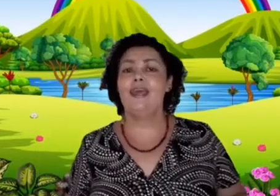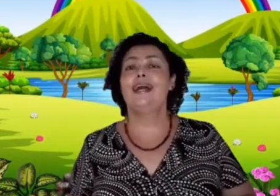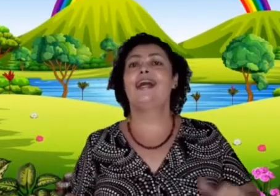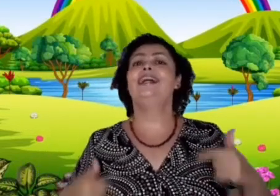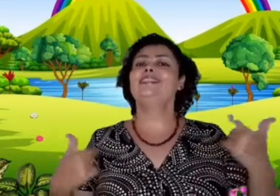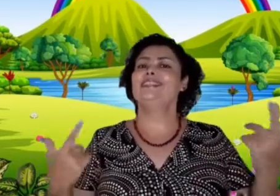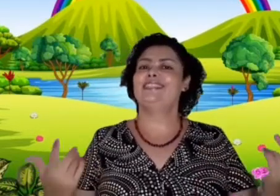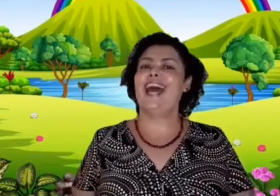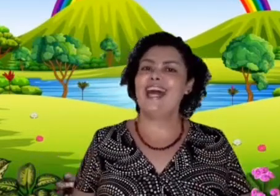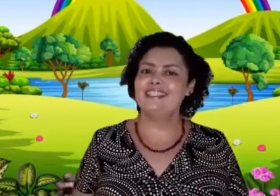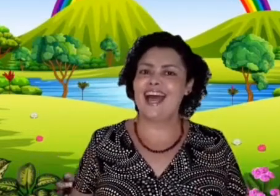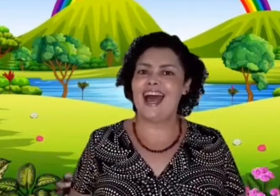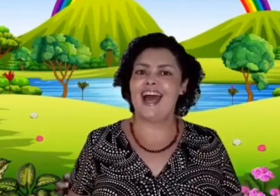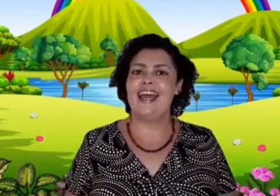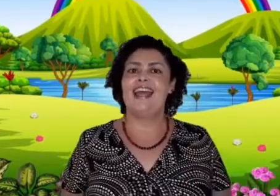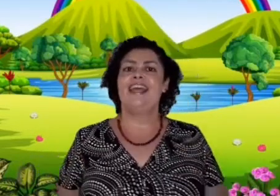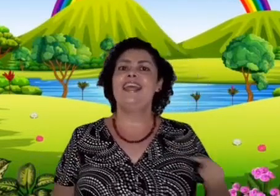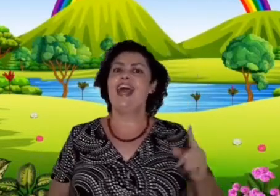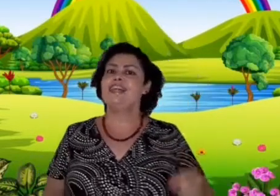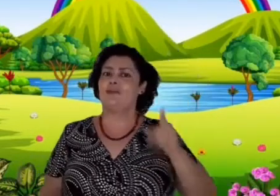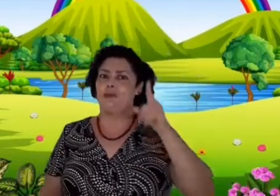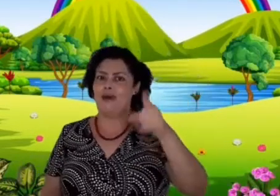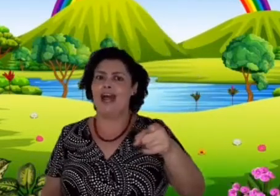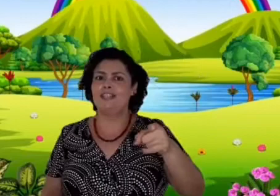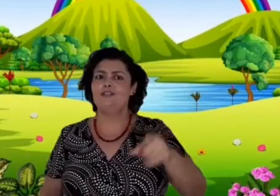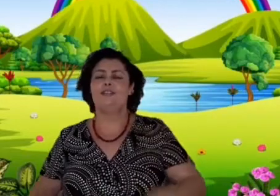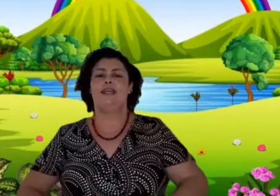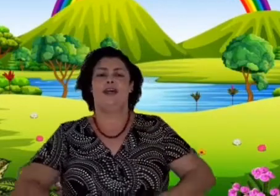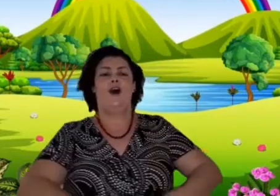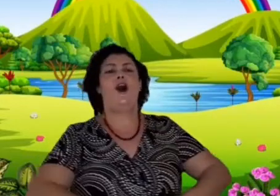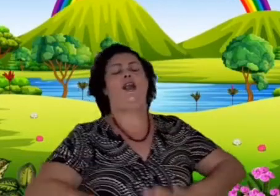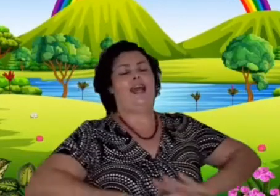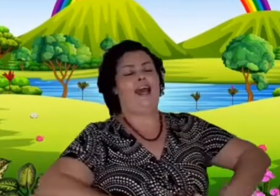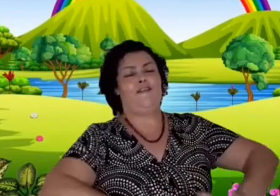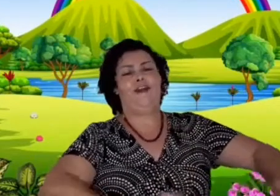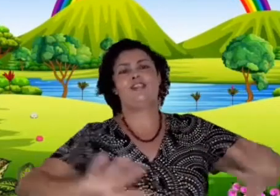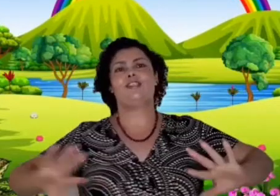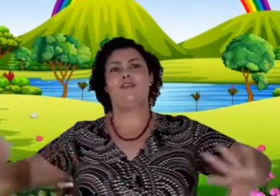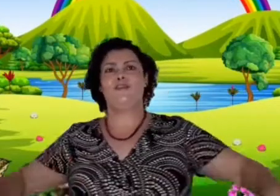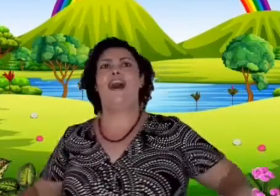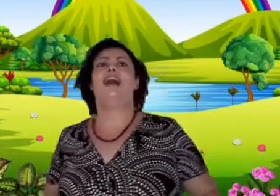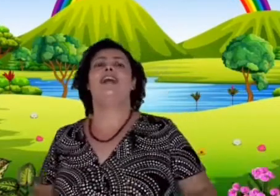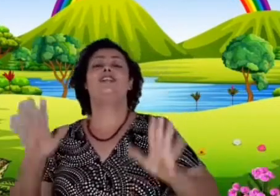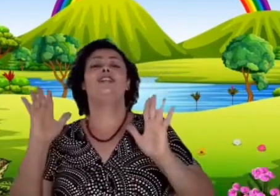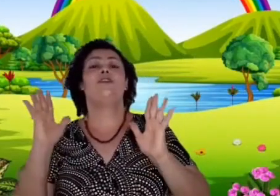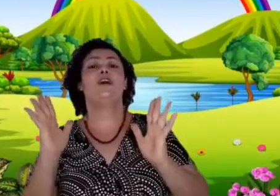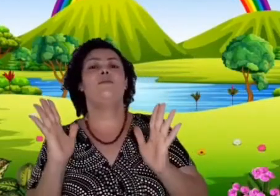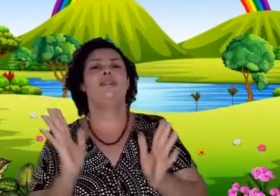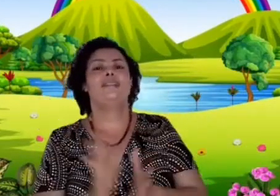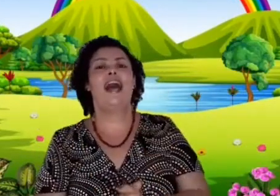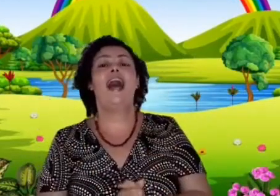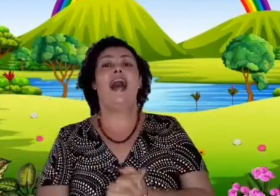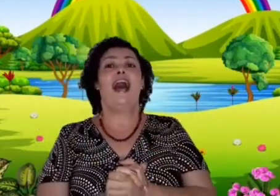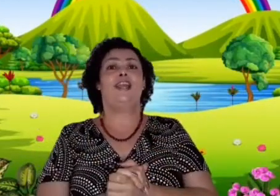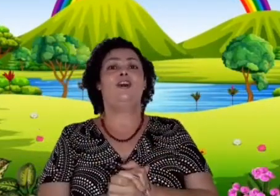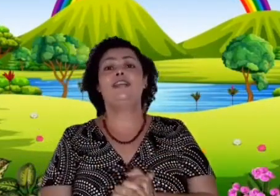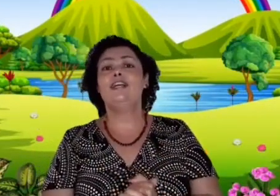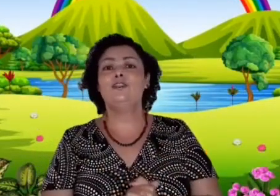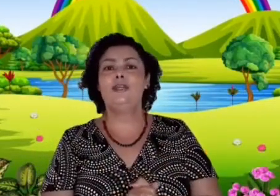que cantada E aí tá preparada Olha a calça sofá que a gente vai começar a nossa